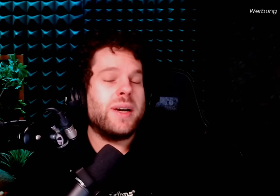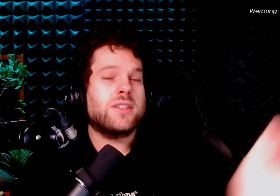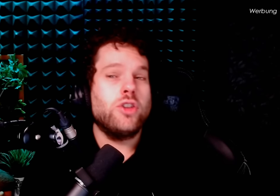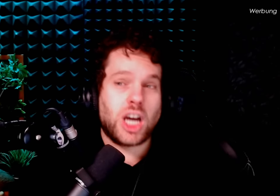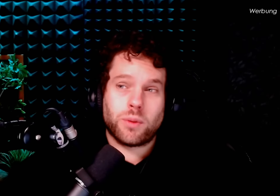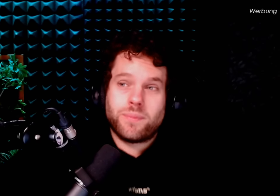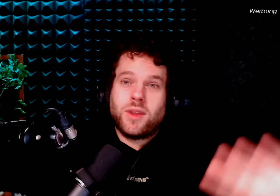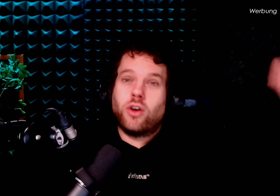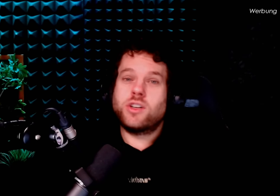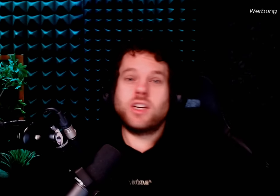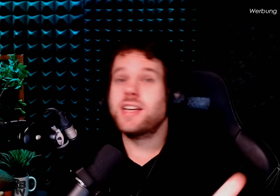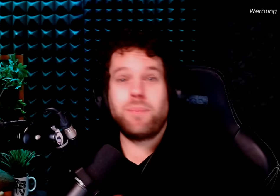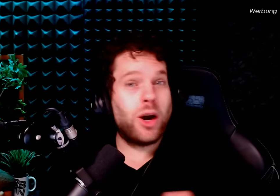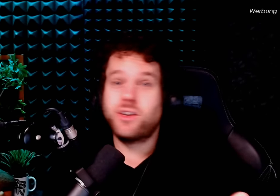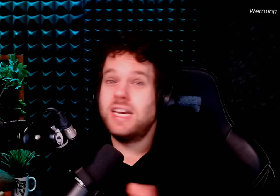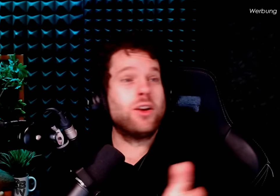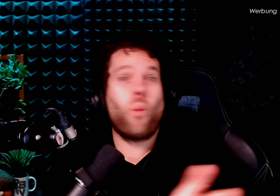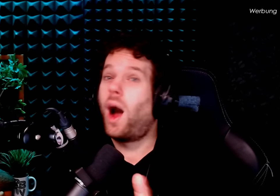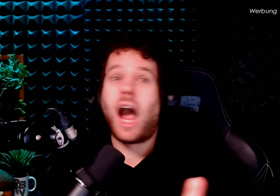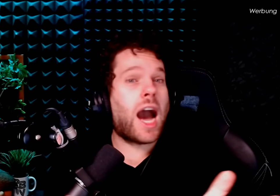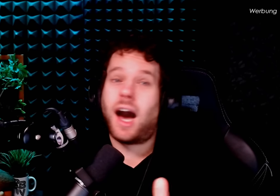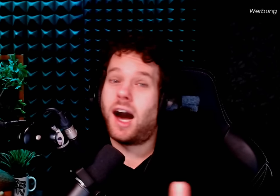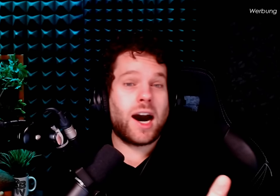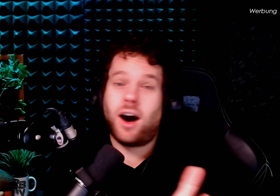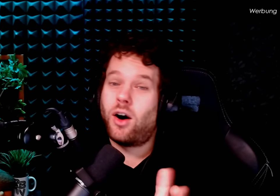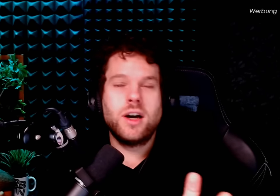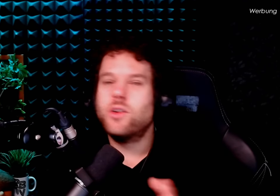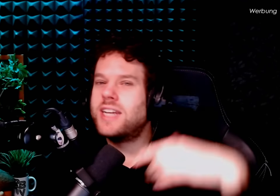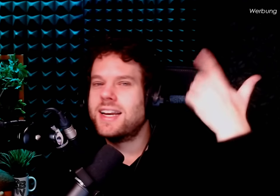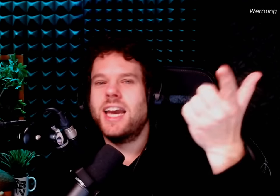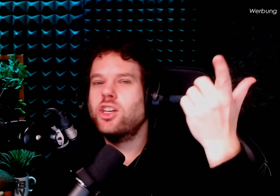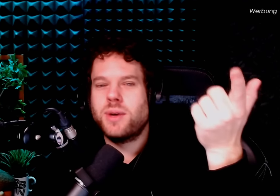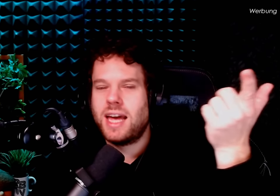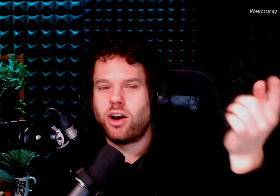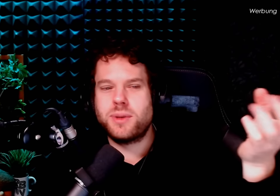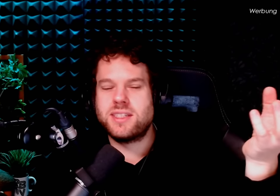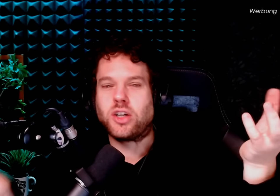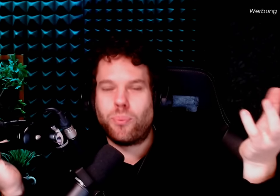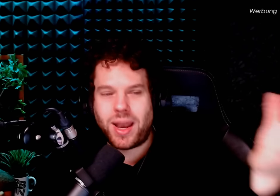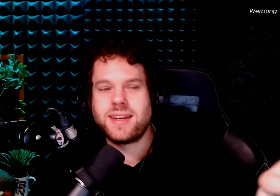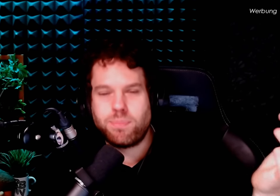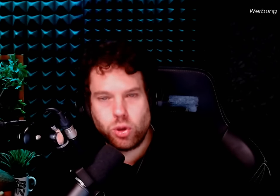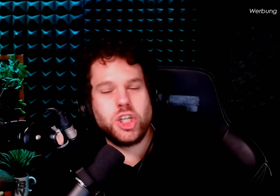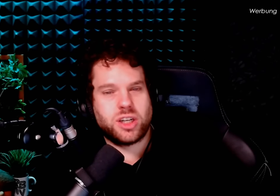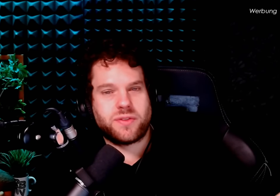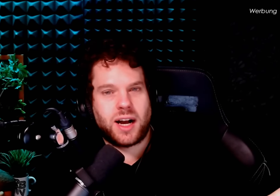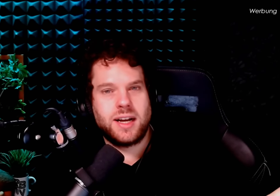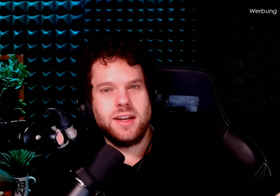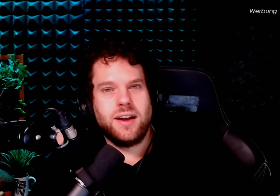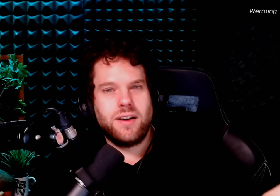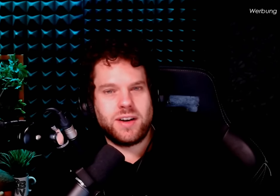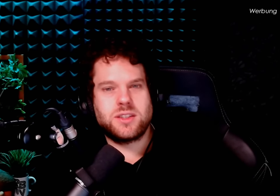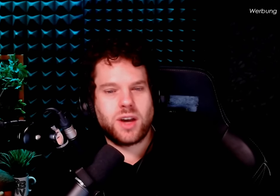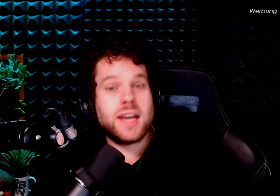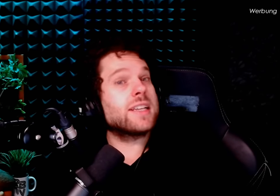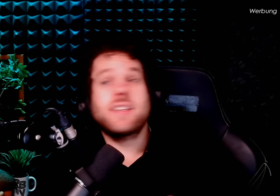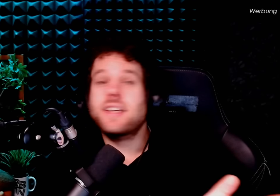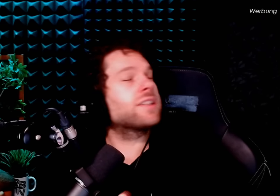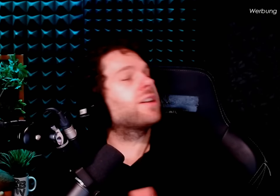Leute, macht's gut, ciao. Und die Leute applaudieren und wow. Und denken eigentlich darüber nach, ob das nicht kompletter Bullshit war, was du gerade gesagt hast.